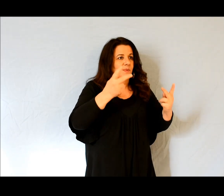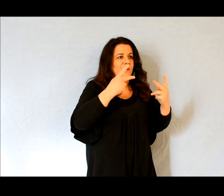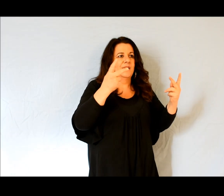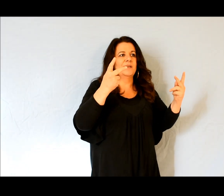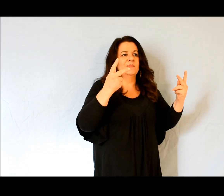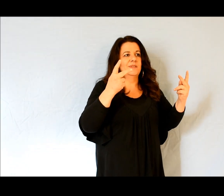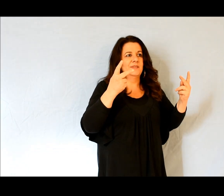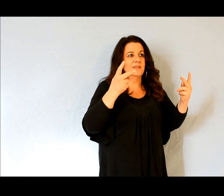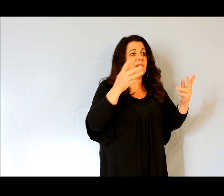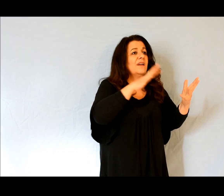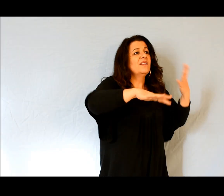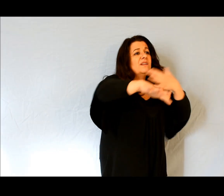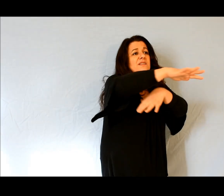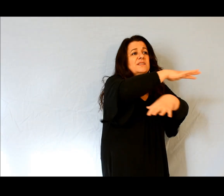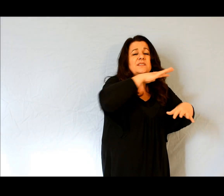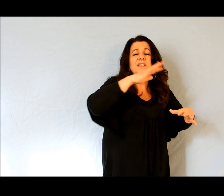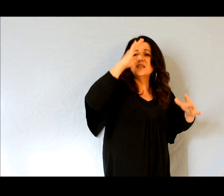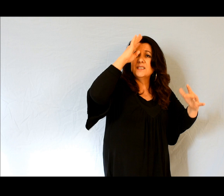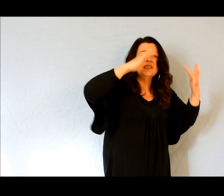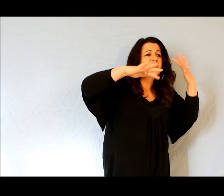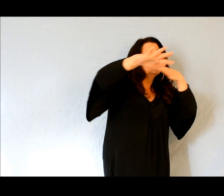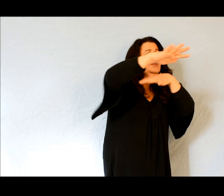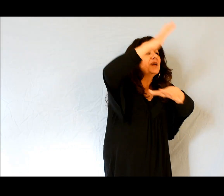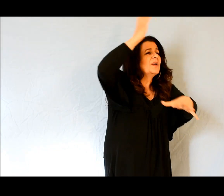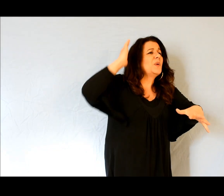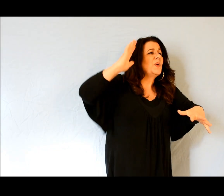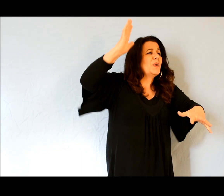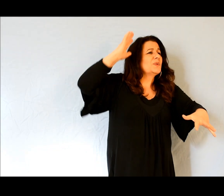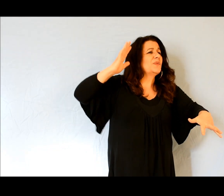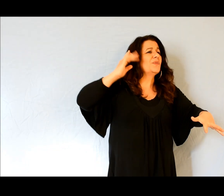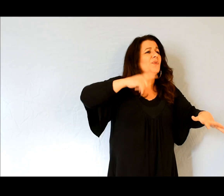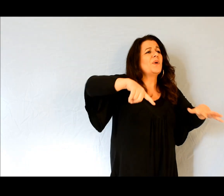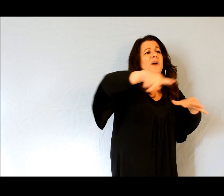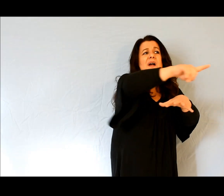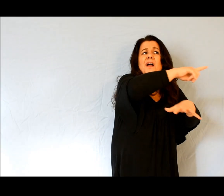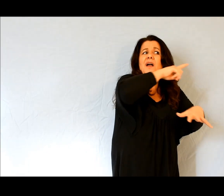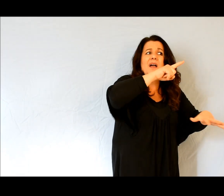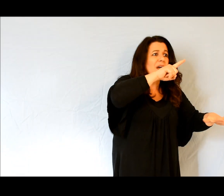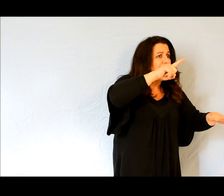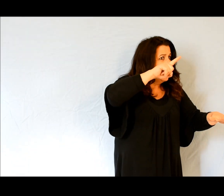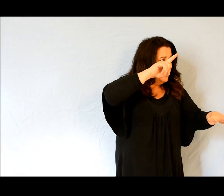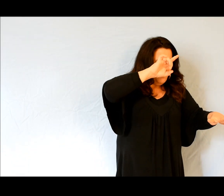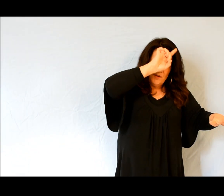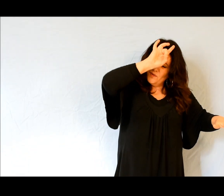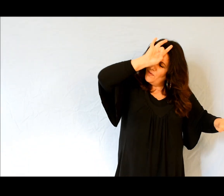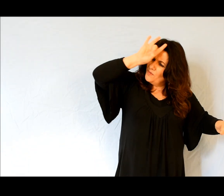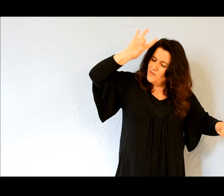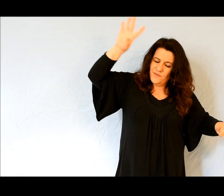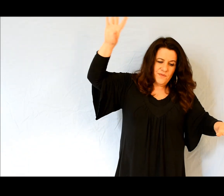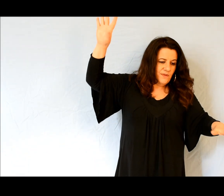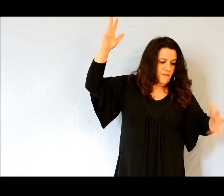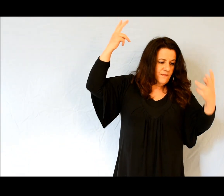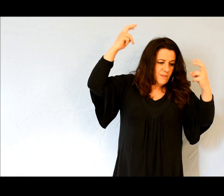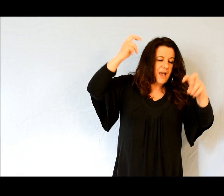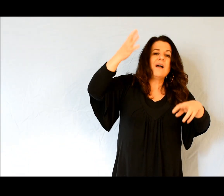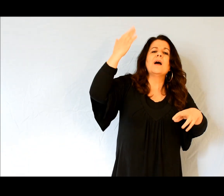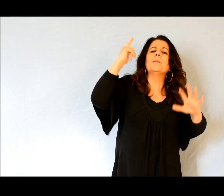ceci jadis avait refusé d'obéir au temps où se prolongeait la